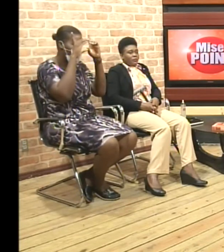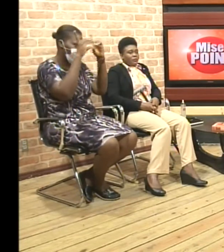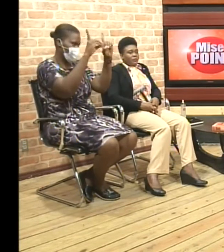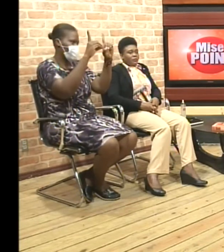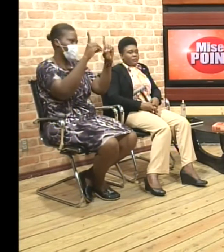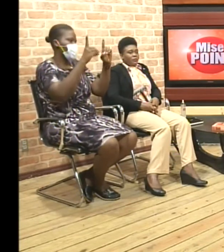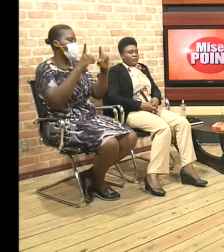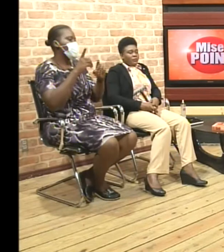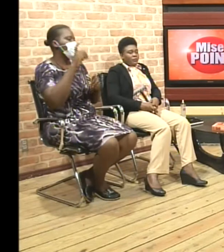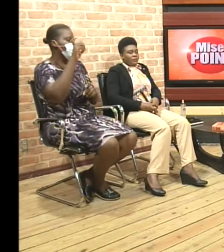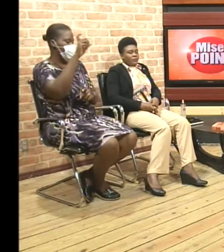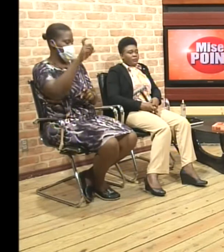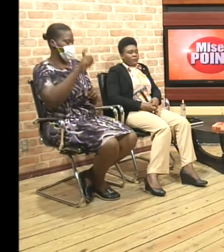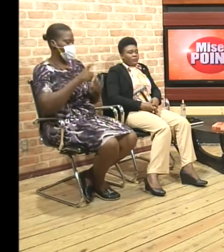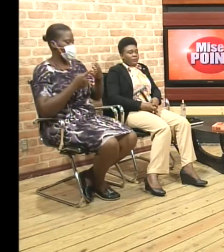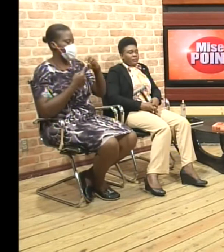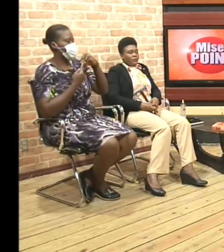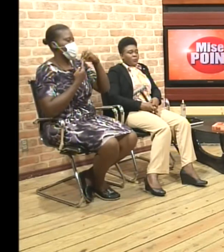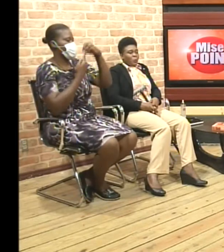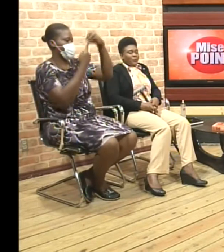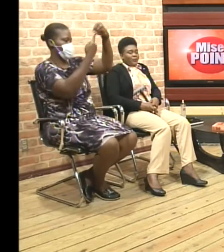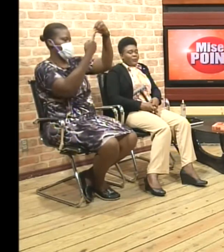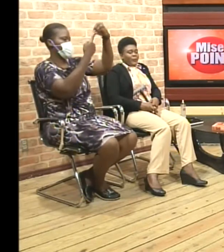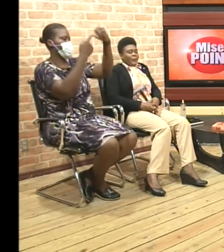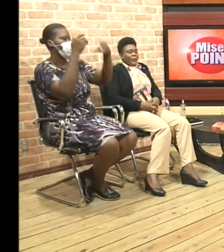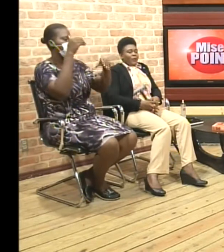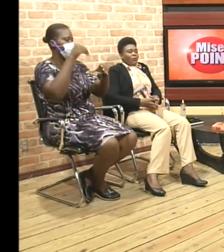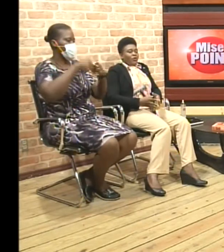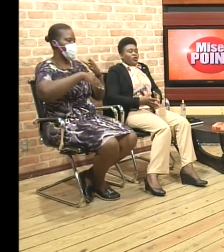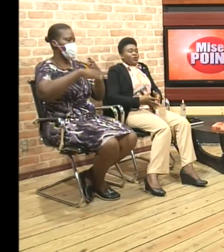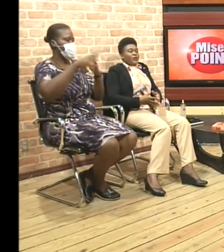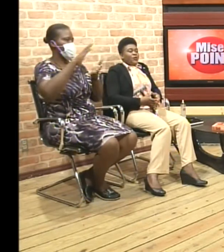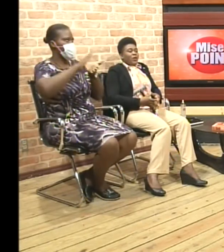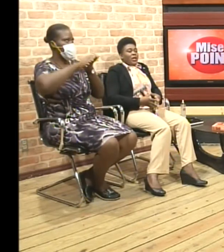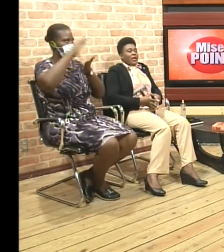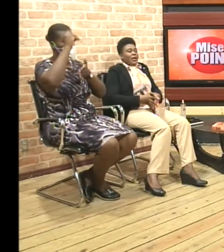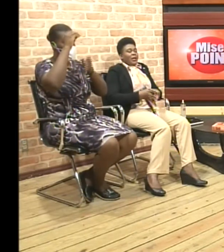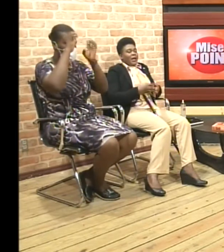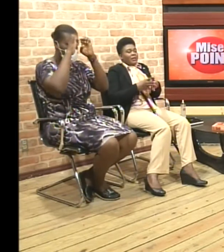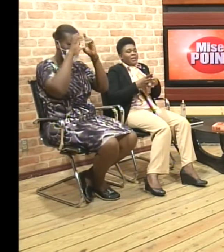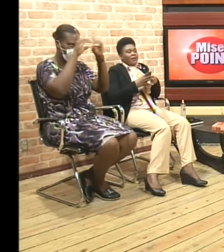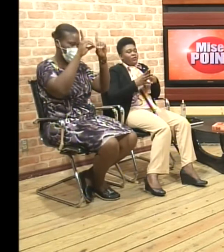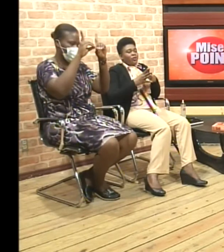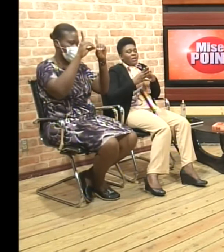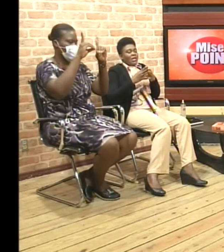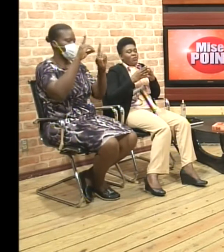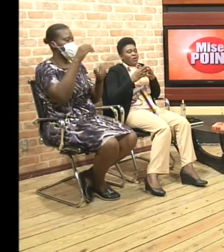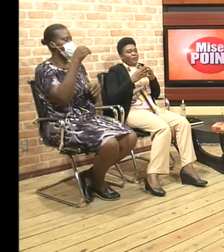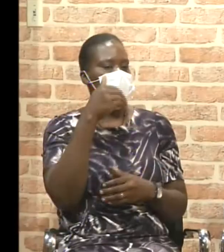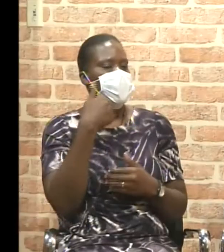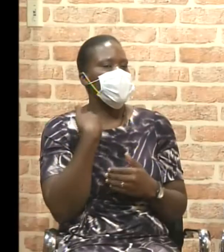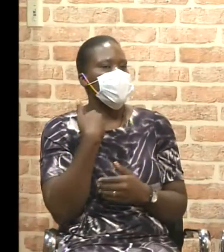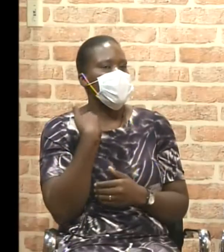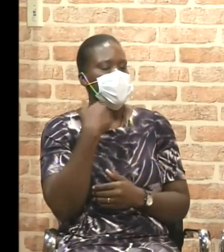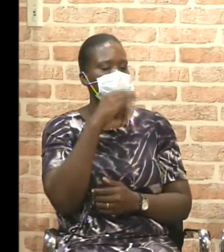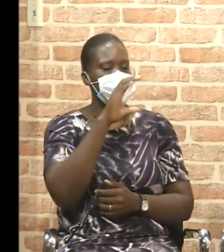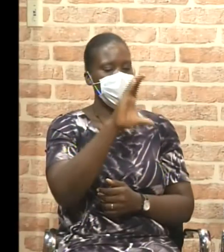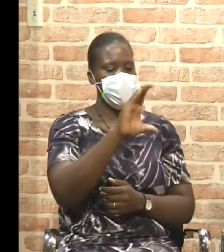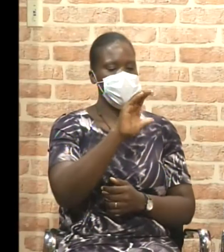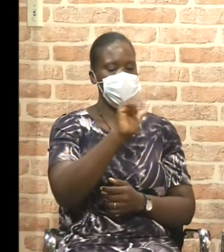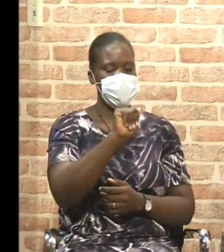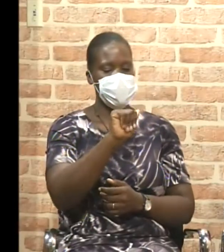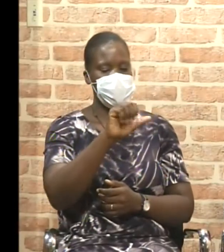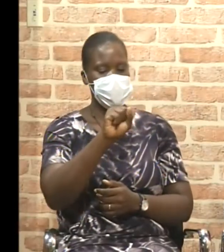besoin spéciaux dans le système éducatif haïtien? Donc nous avons un CASAS qui lui-même travaille sur la question